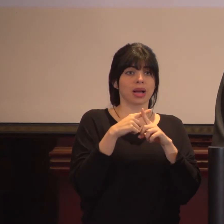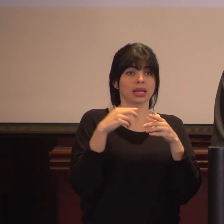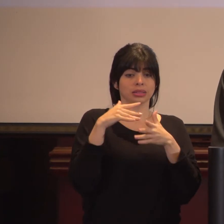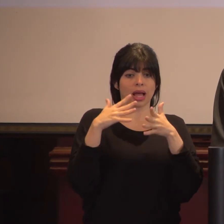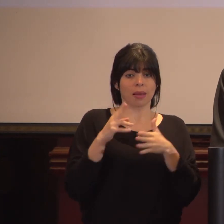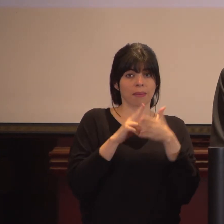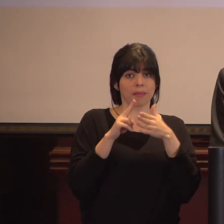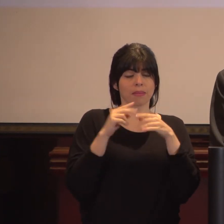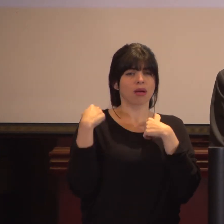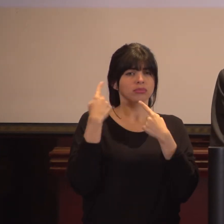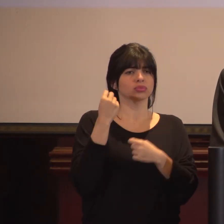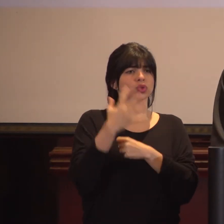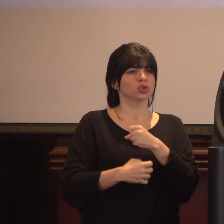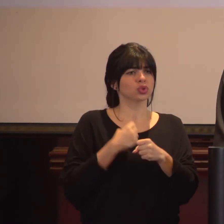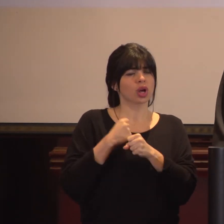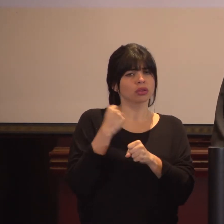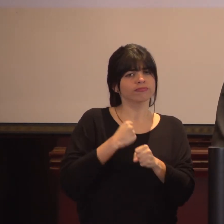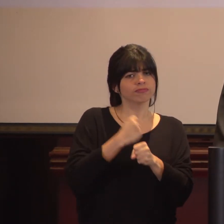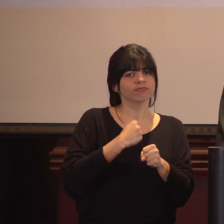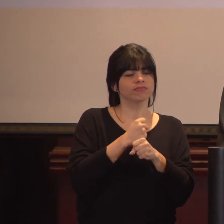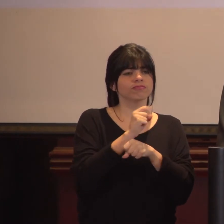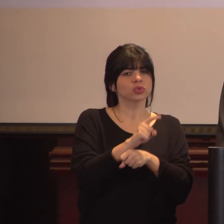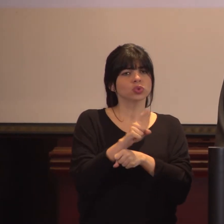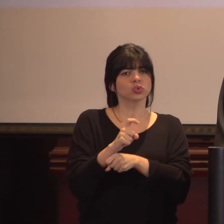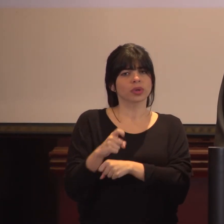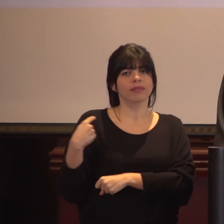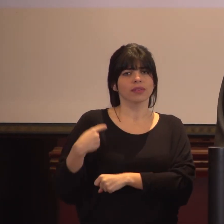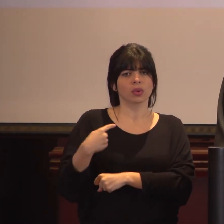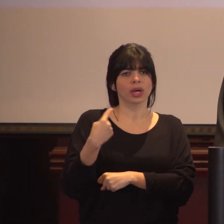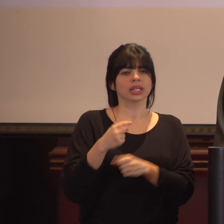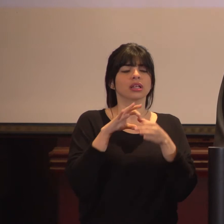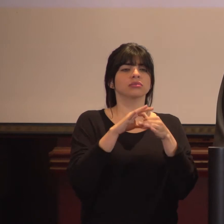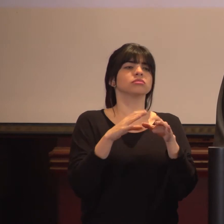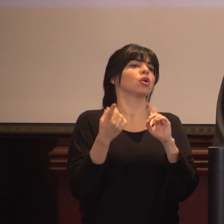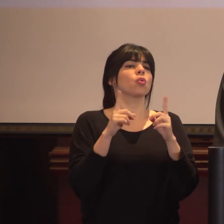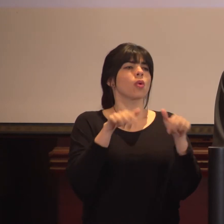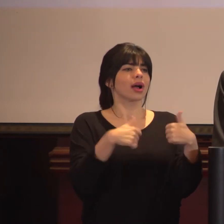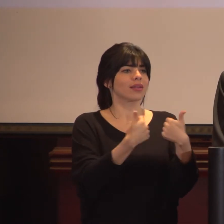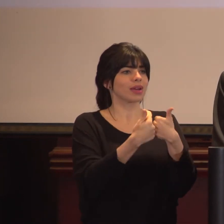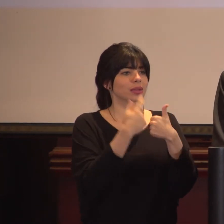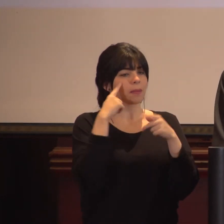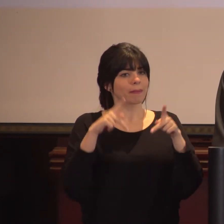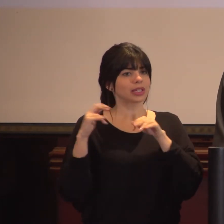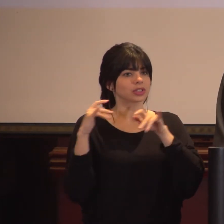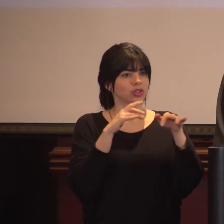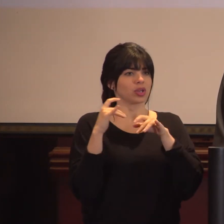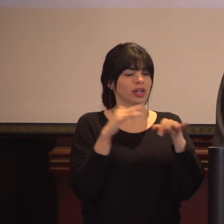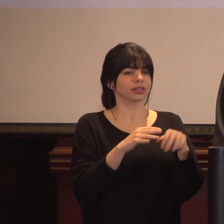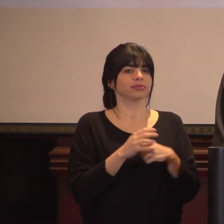vienen este hace años realizando consultas periódicas sobre los retos del desplazamiento